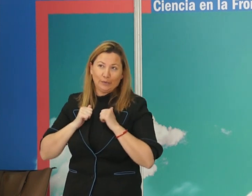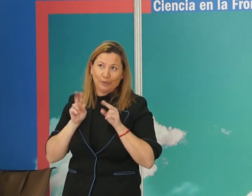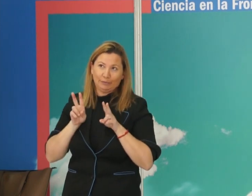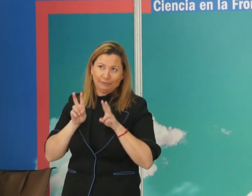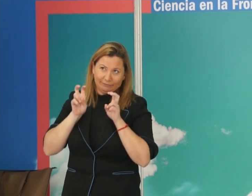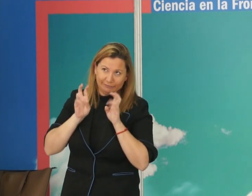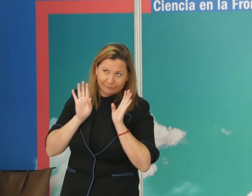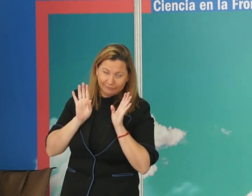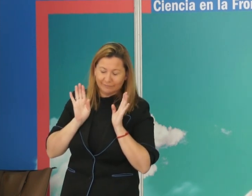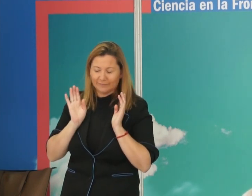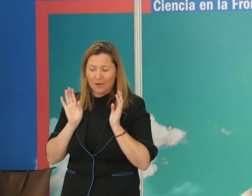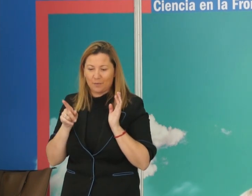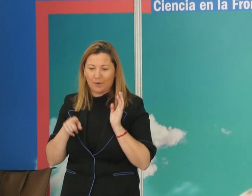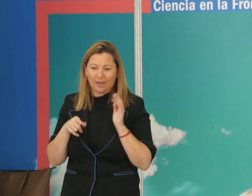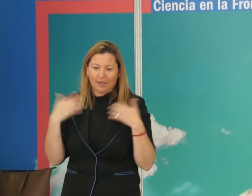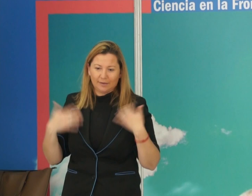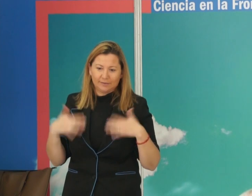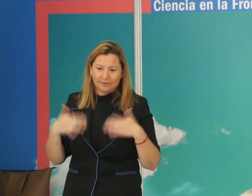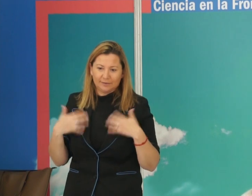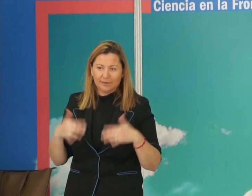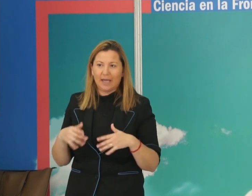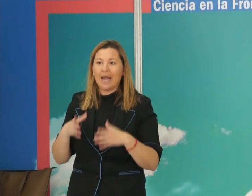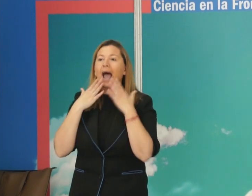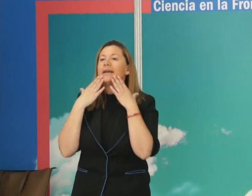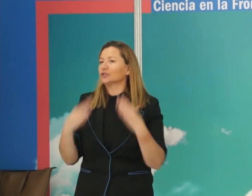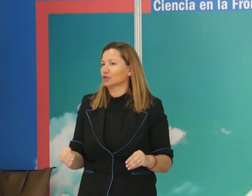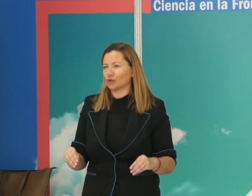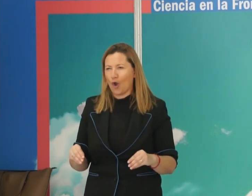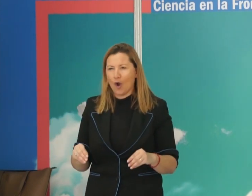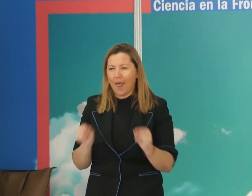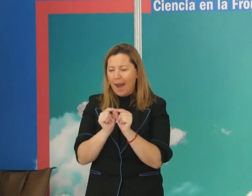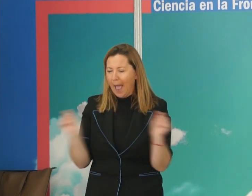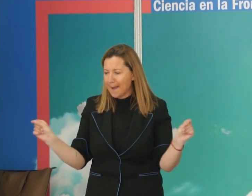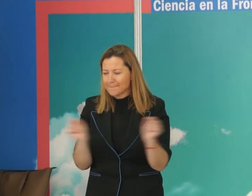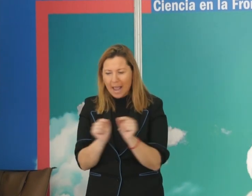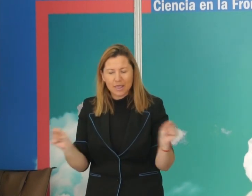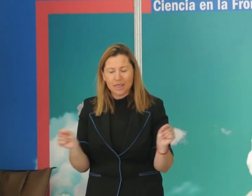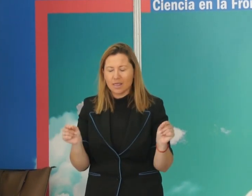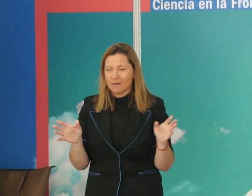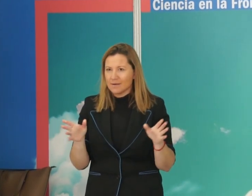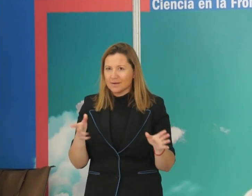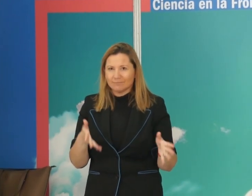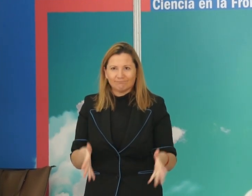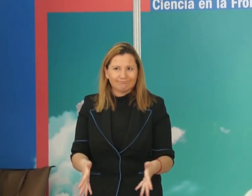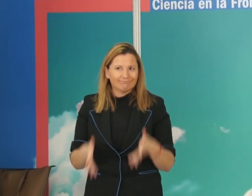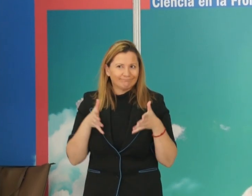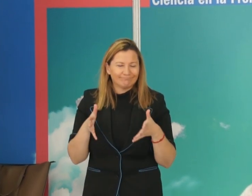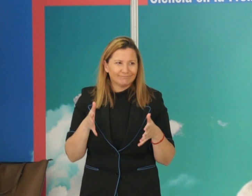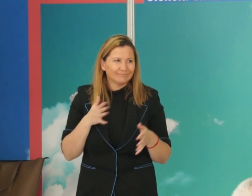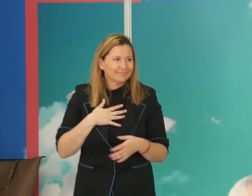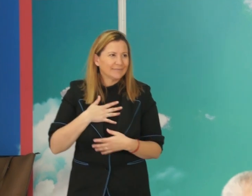para otra charla, ¿vale? Porque es súper apasionante la historia de la medición de la Tierra, en la que nuestro amigo